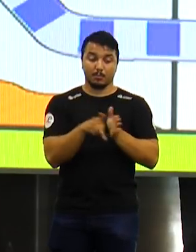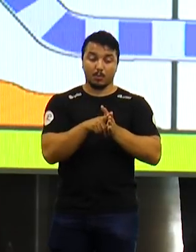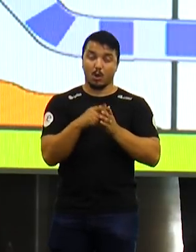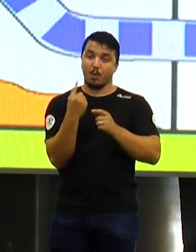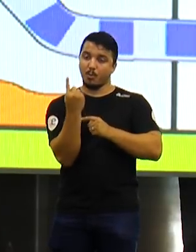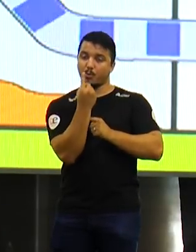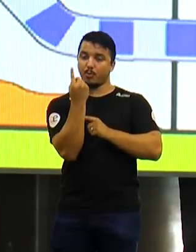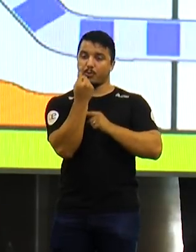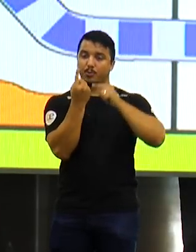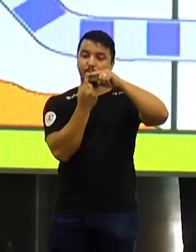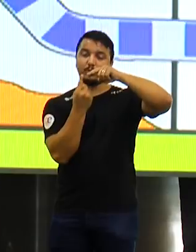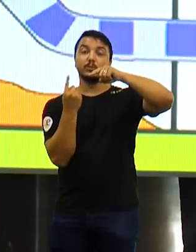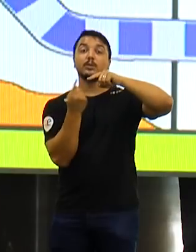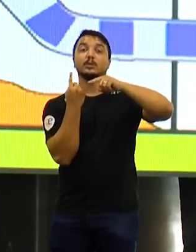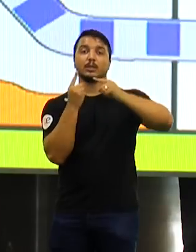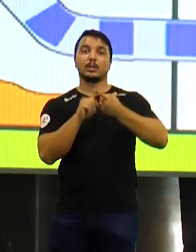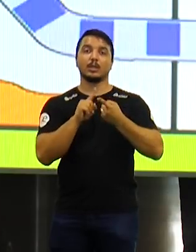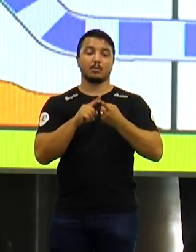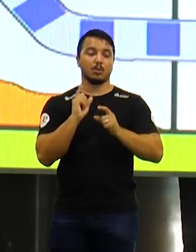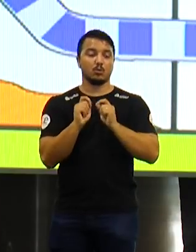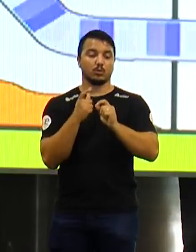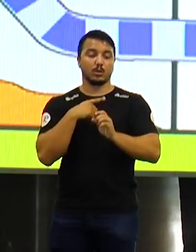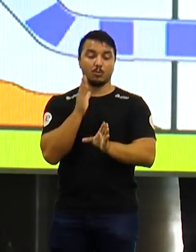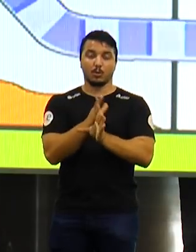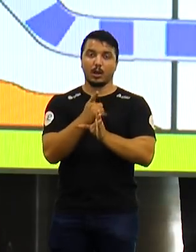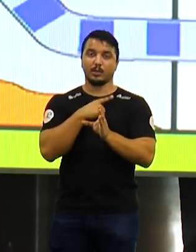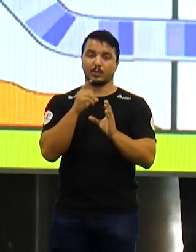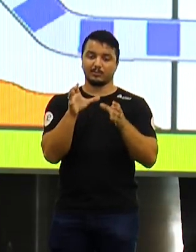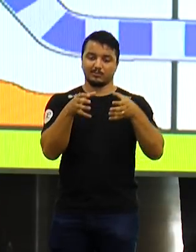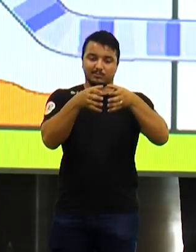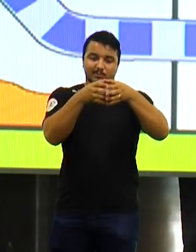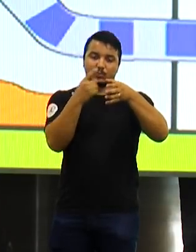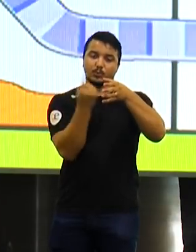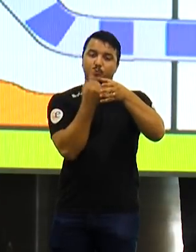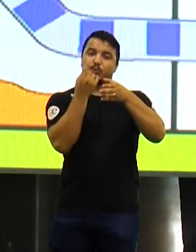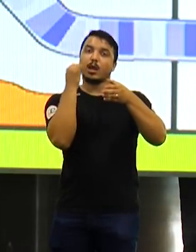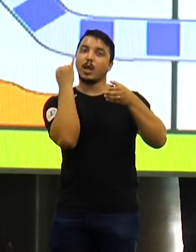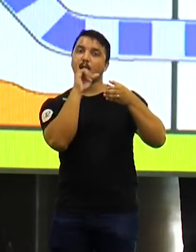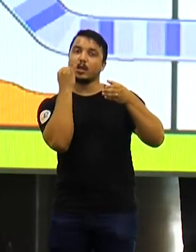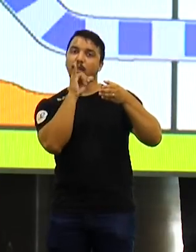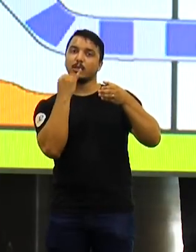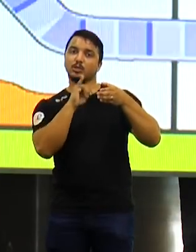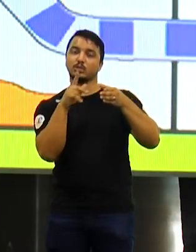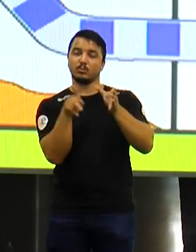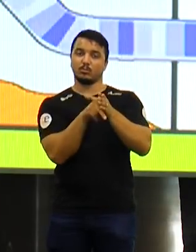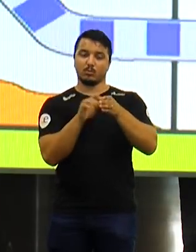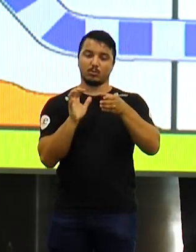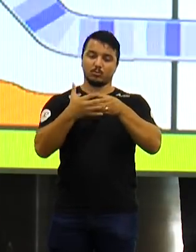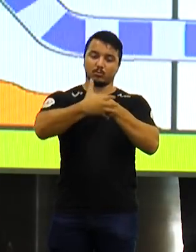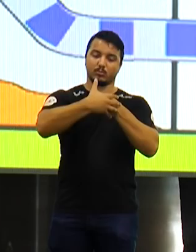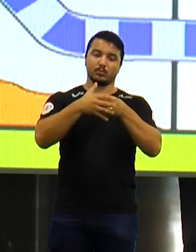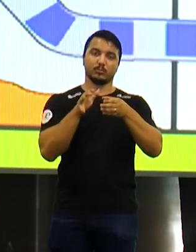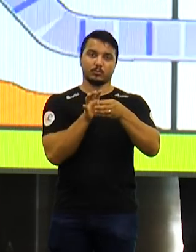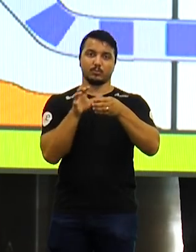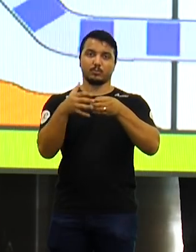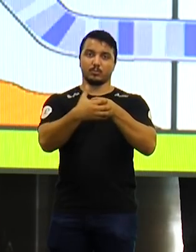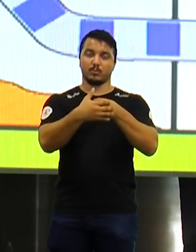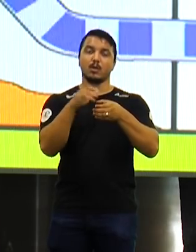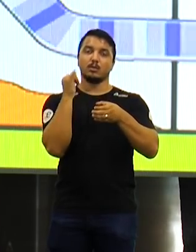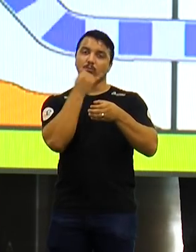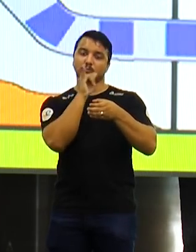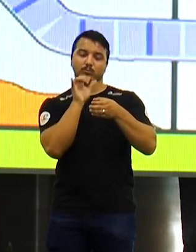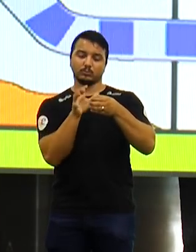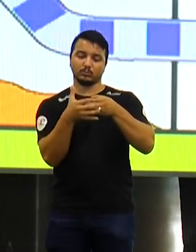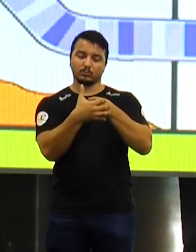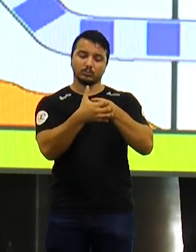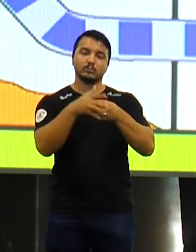da turbina gira sobre um gerador. Isso vai criar um campo eletromagnético. E esse